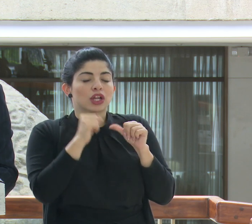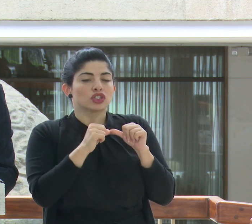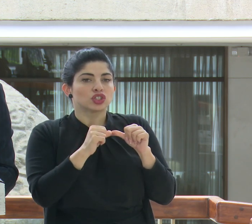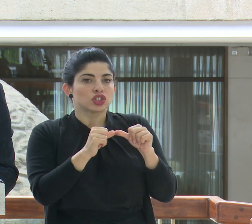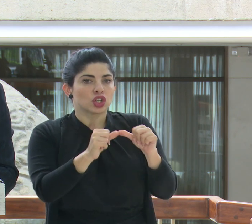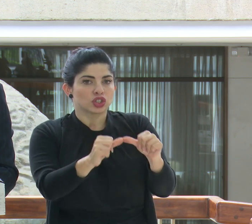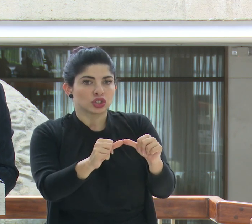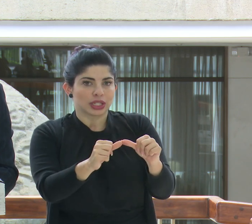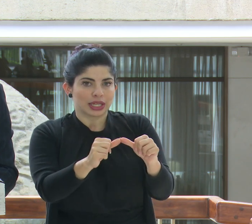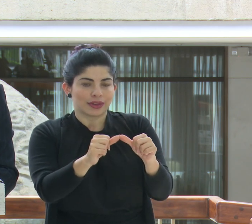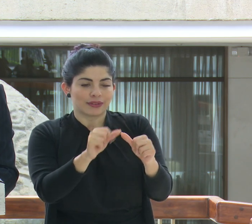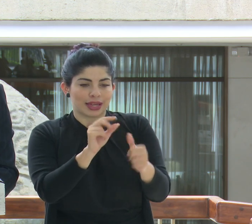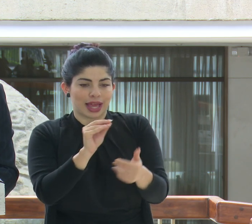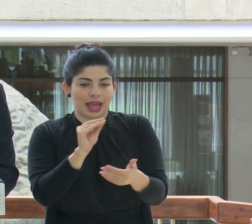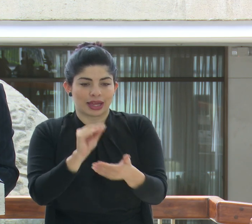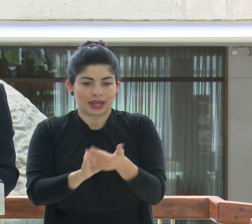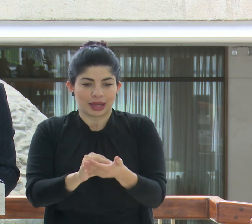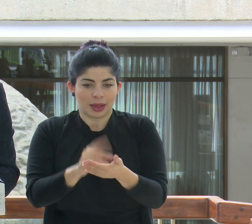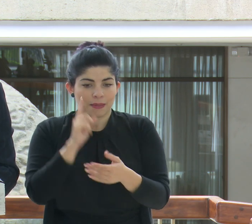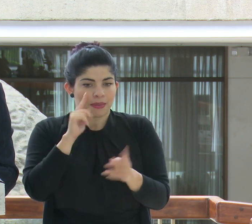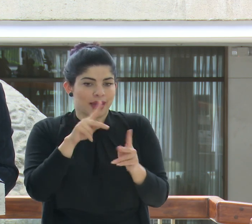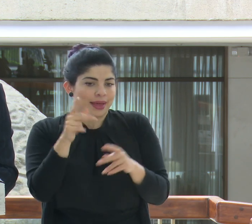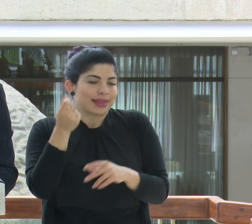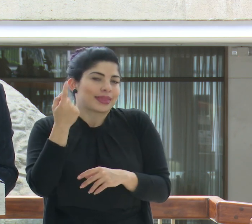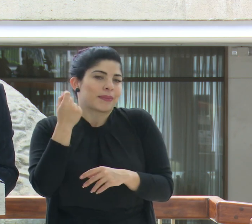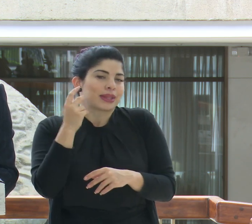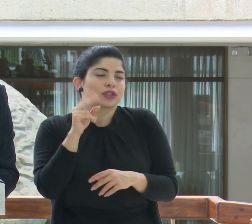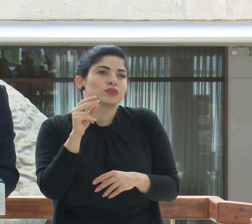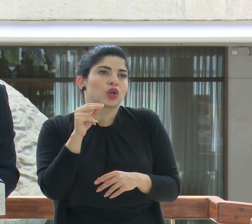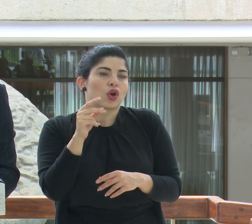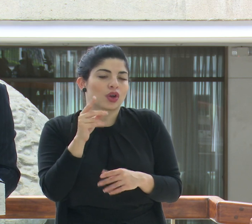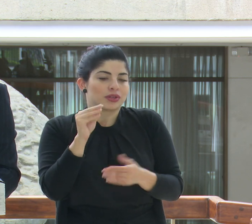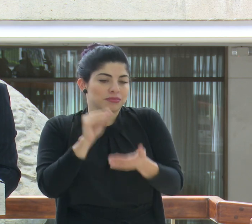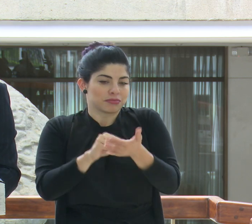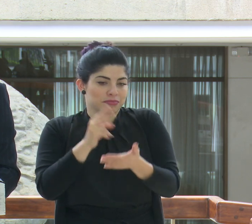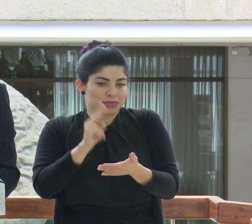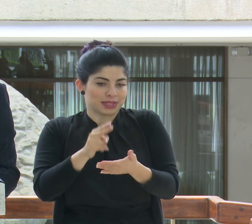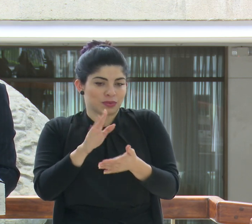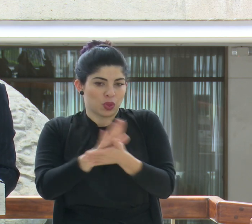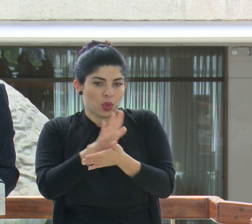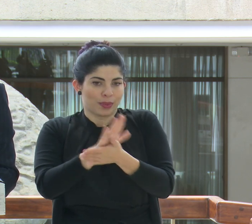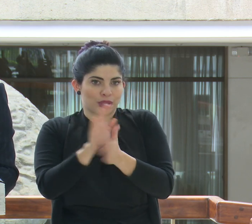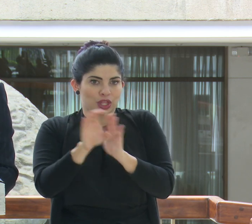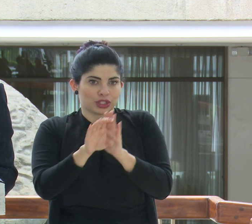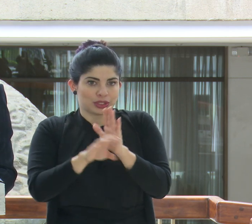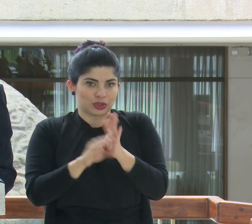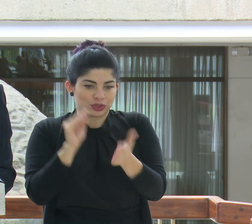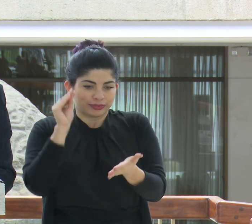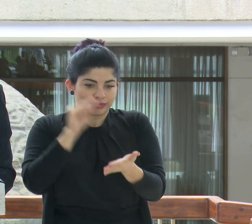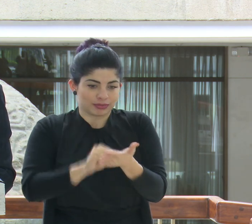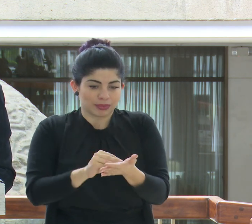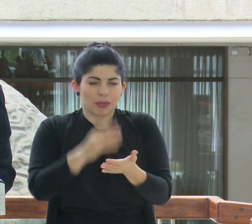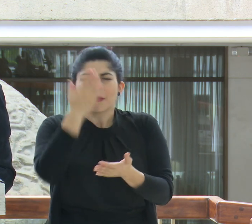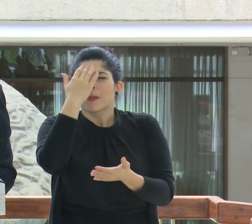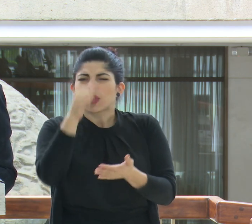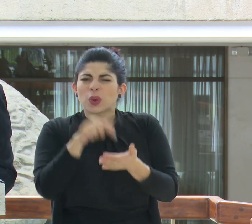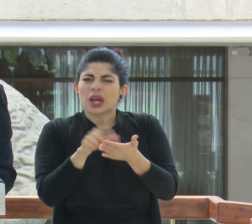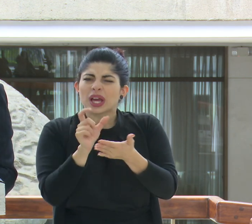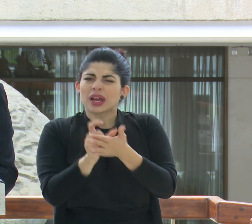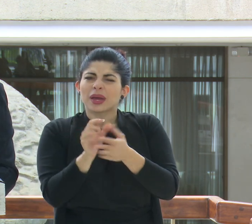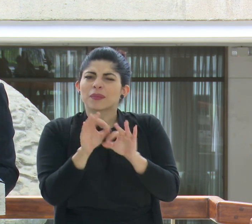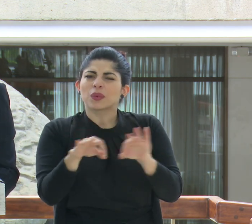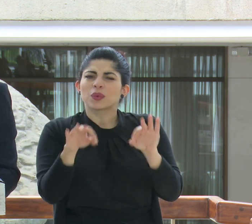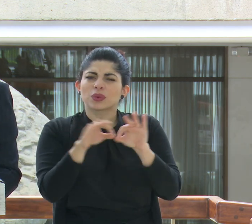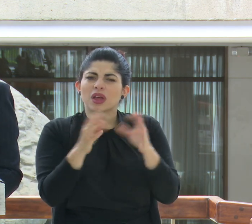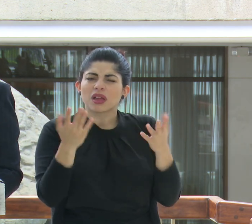sostenibilidad a la interpretación, al texto mismo constitucional. Eso porque es importante y es un poco